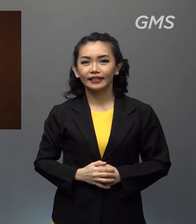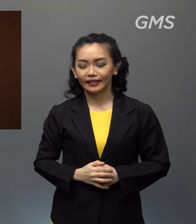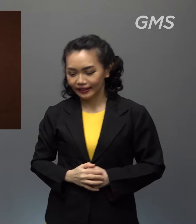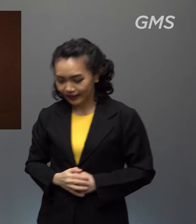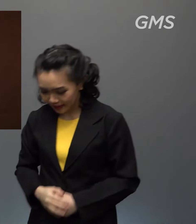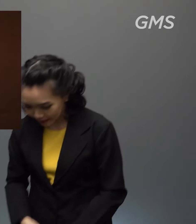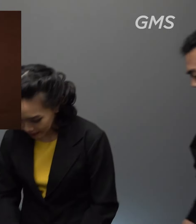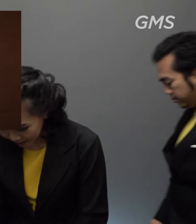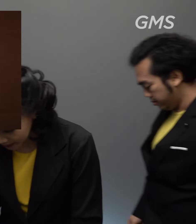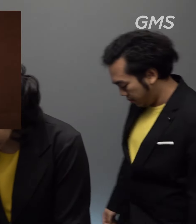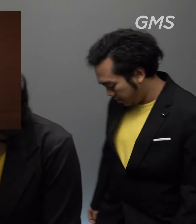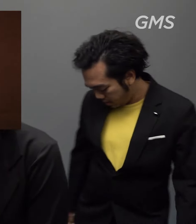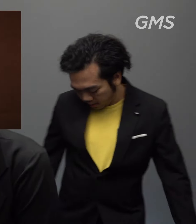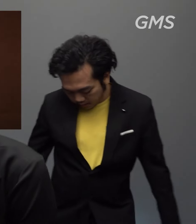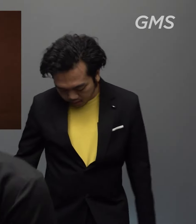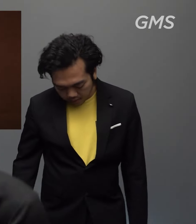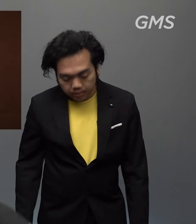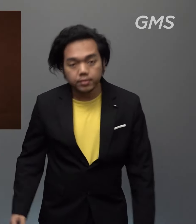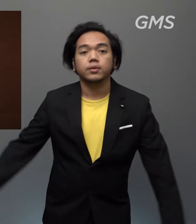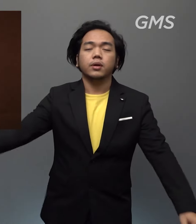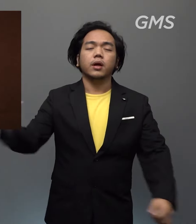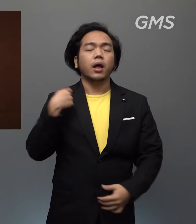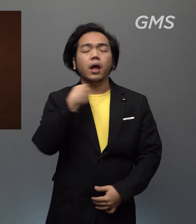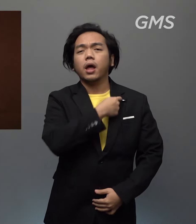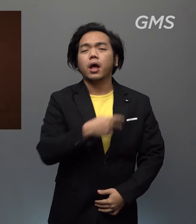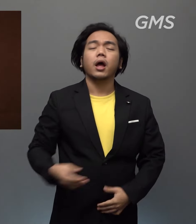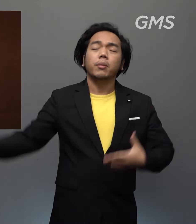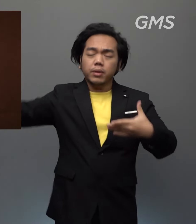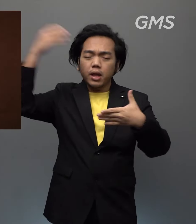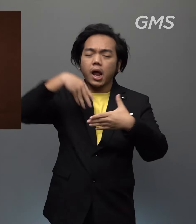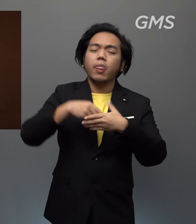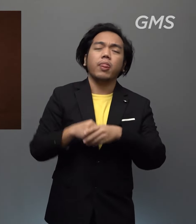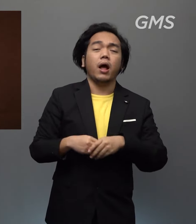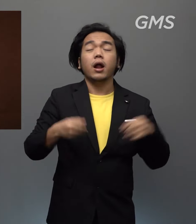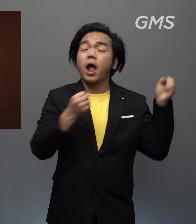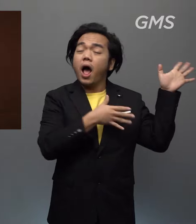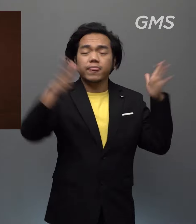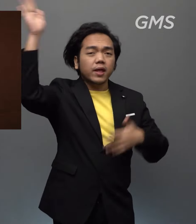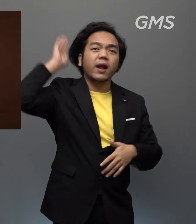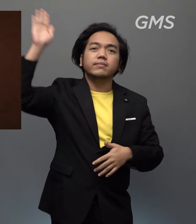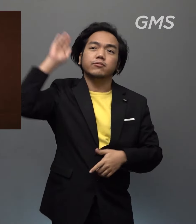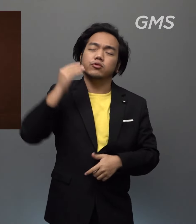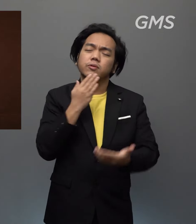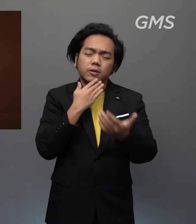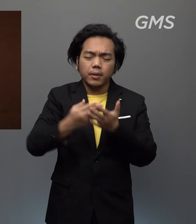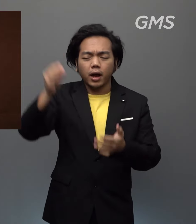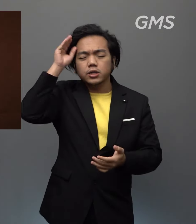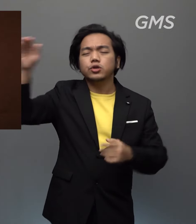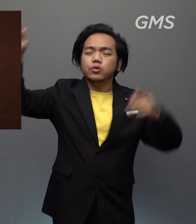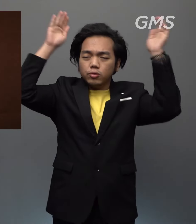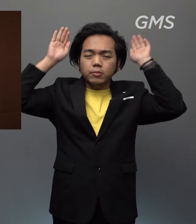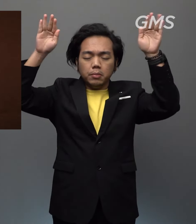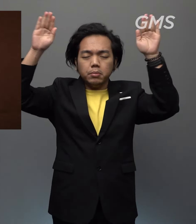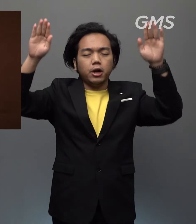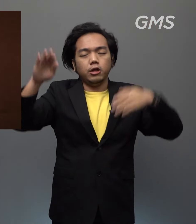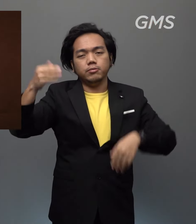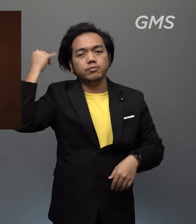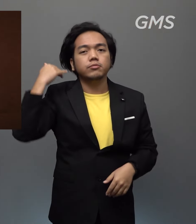Kami kembali datang di dalam hadirat-Mu ya Tuhan. Terima kasih buat anugerah di mana kami semua boleh kembali